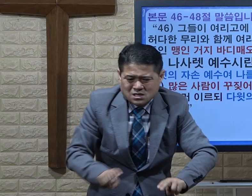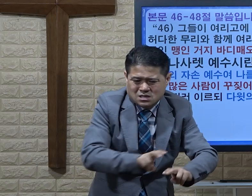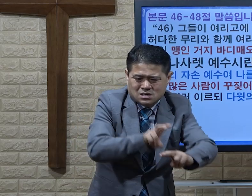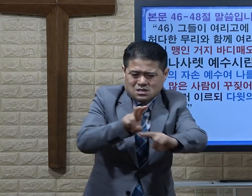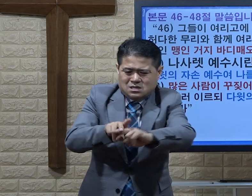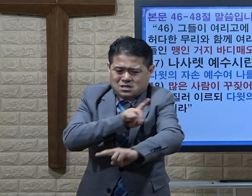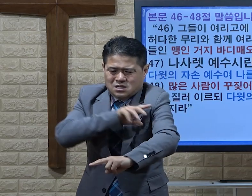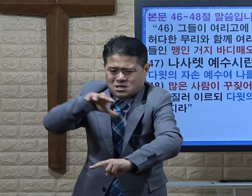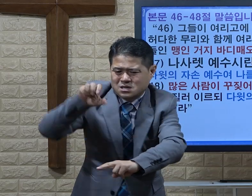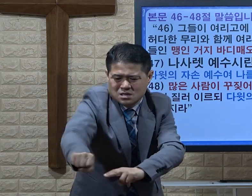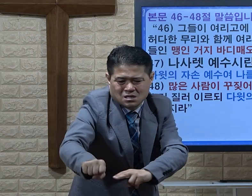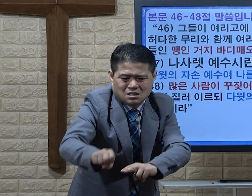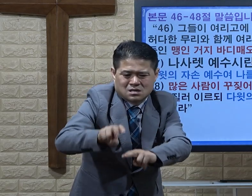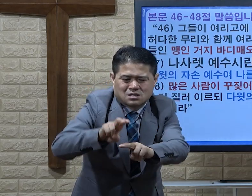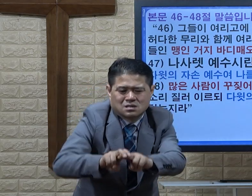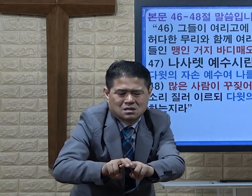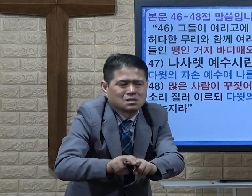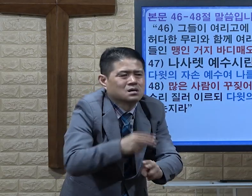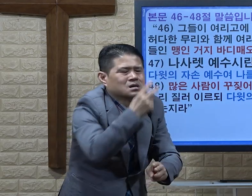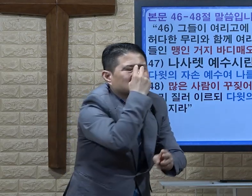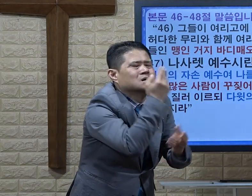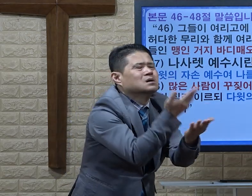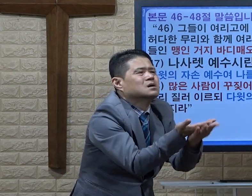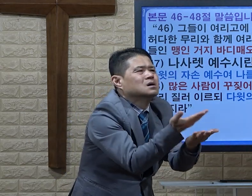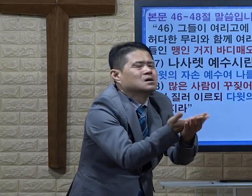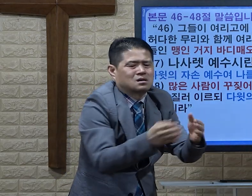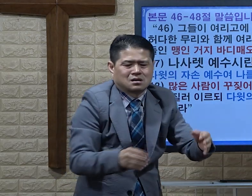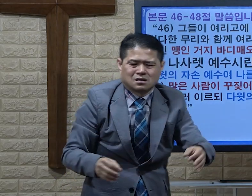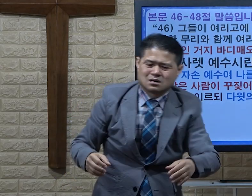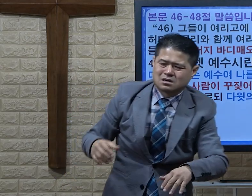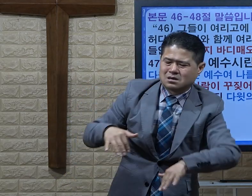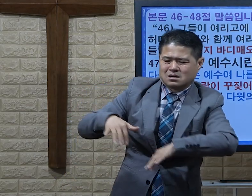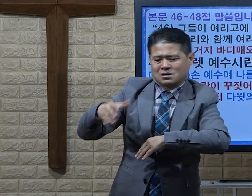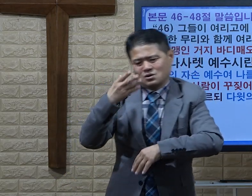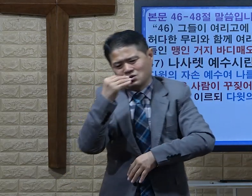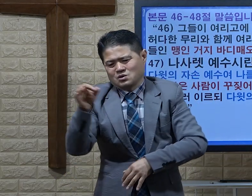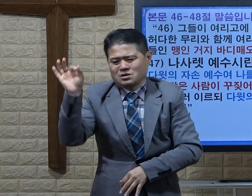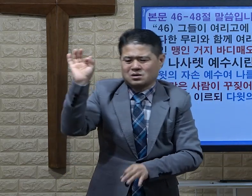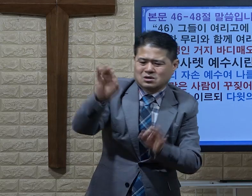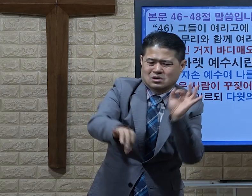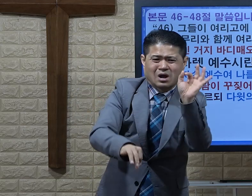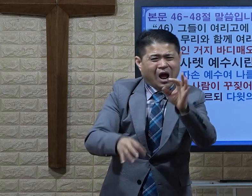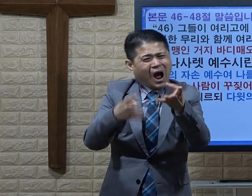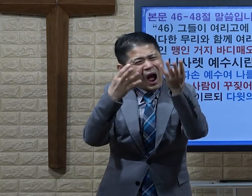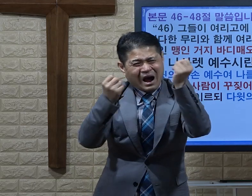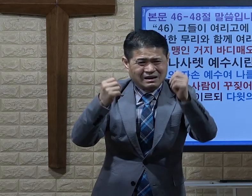그 부자는 그저 그 길목에서 구걸하는 수밖에 없었습니다.